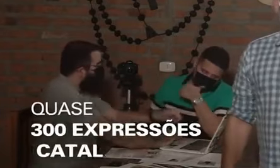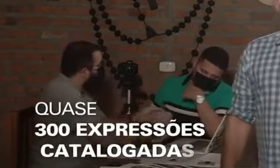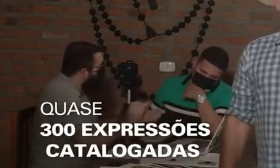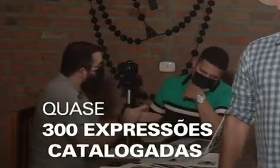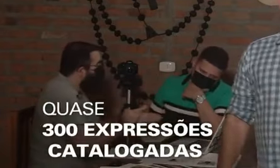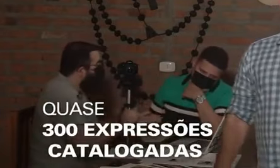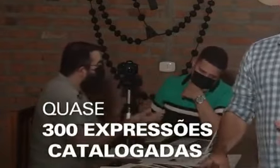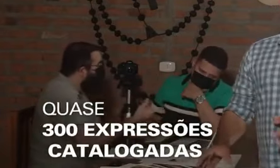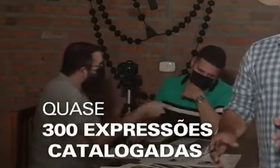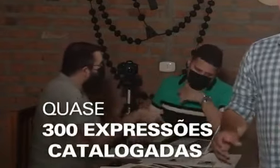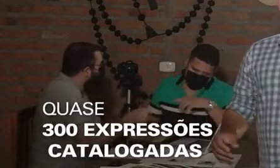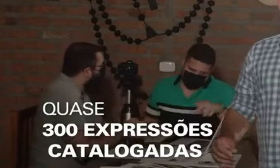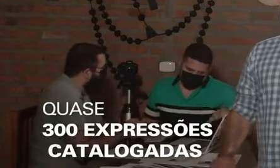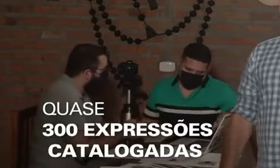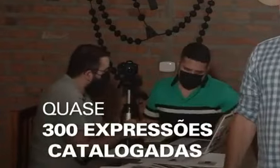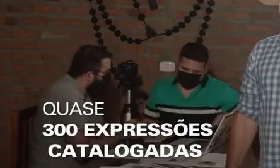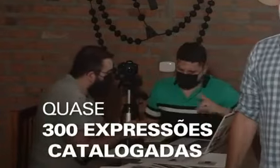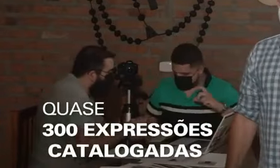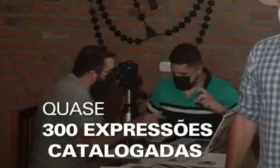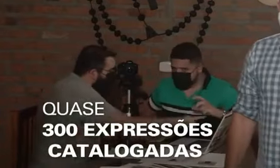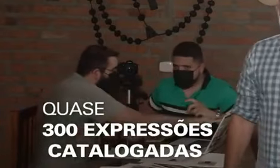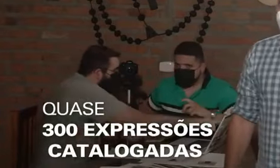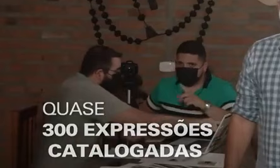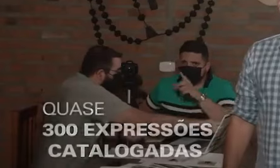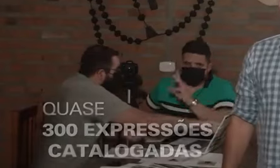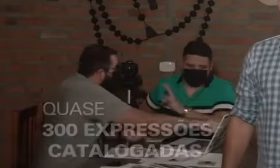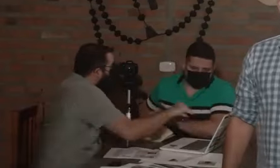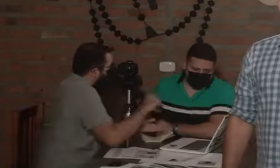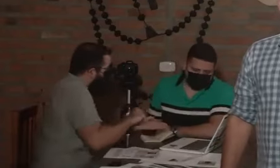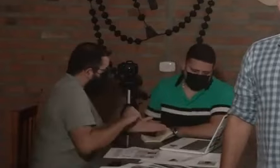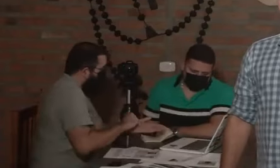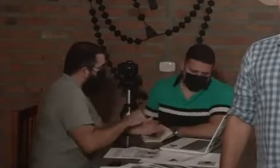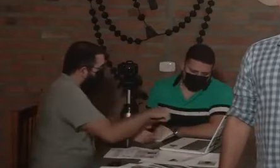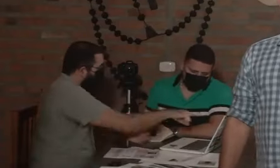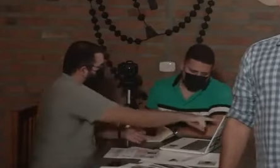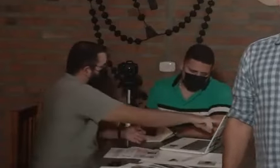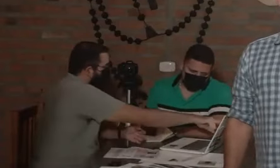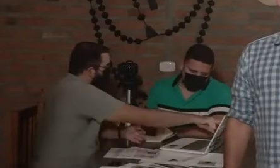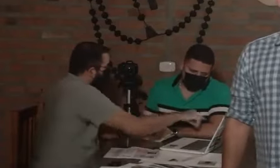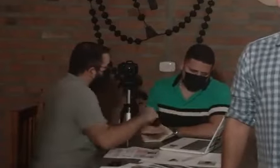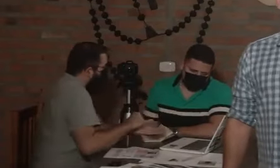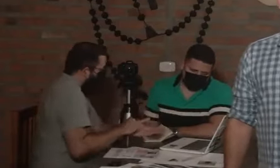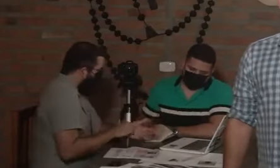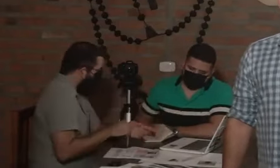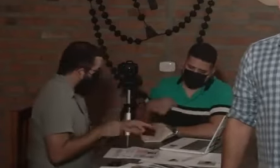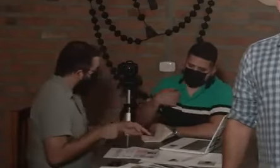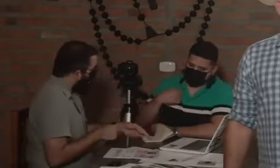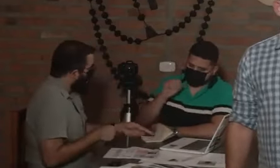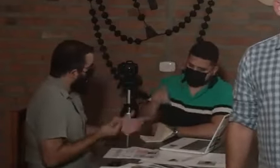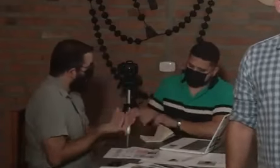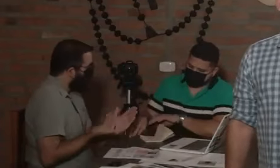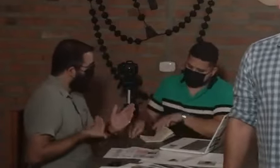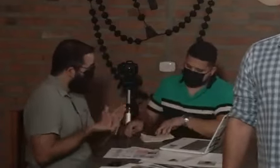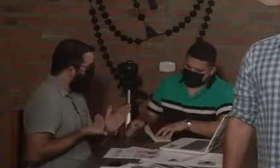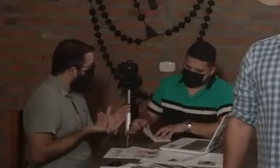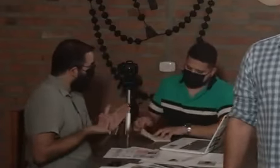pesquisadores já catalogaram quase 300 expressões que são utilizadas pela comunidade de surdos de Várzea